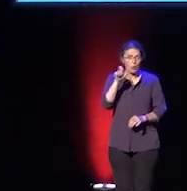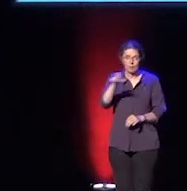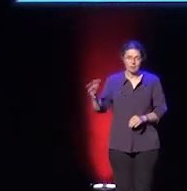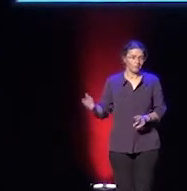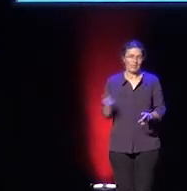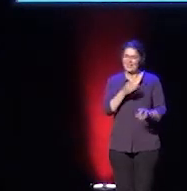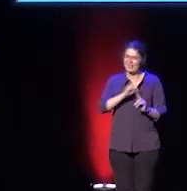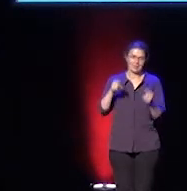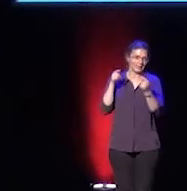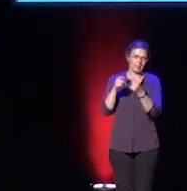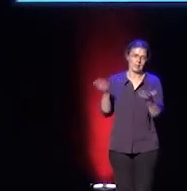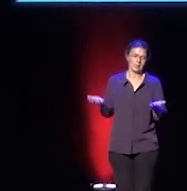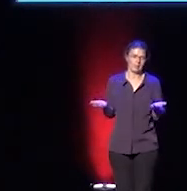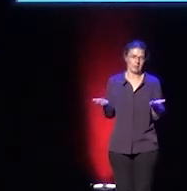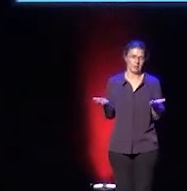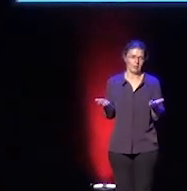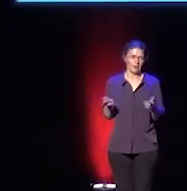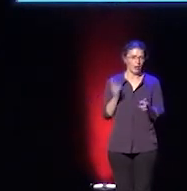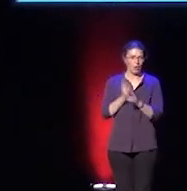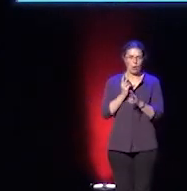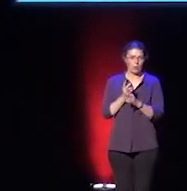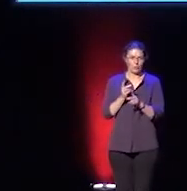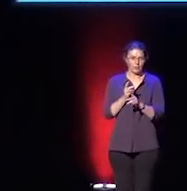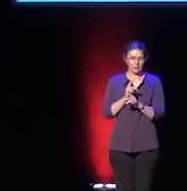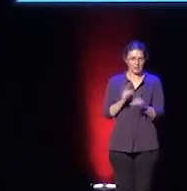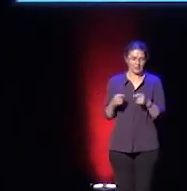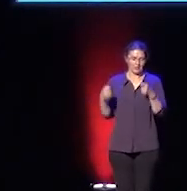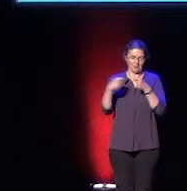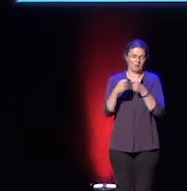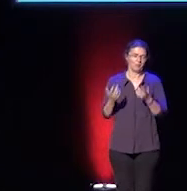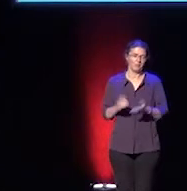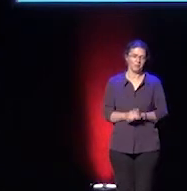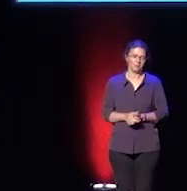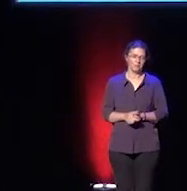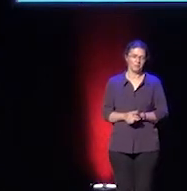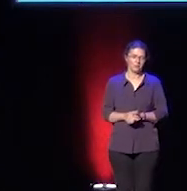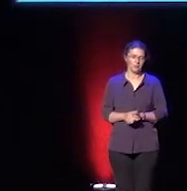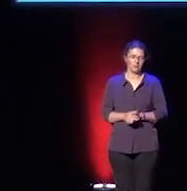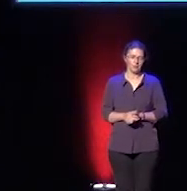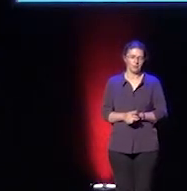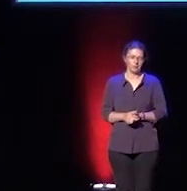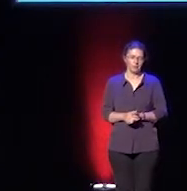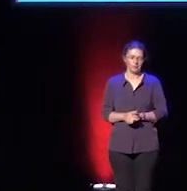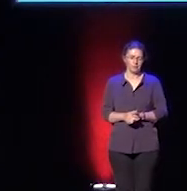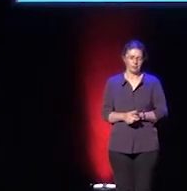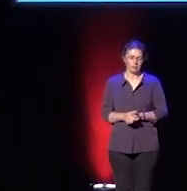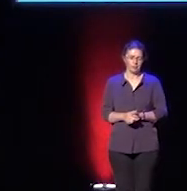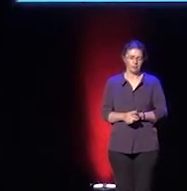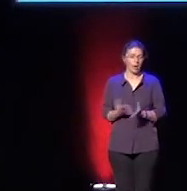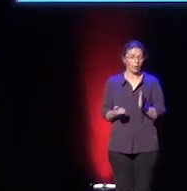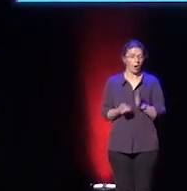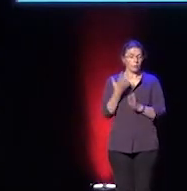Menschen waren in vielen Fällen damit nicht verbunden. Und das kann man auch wieder an